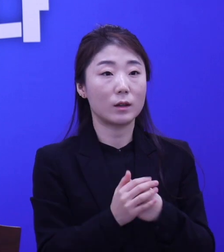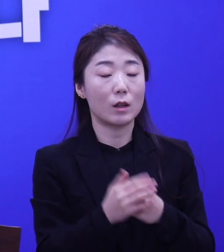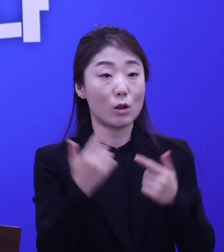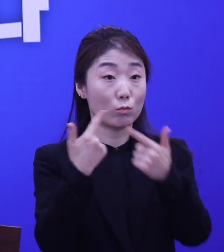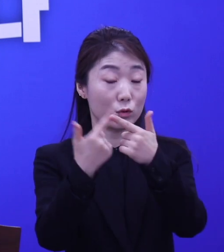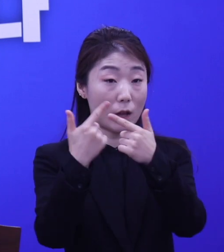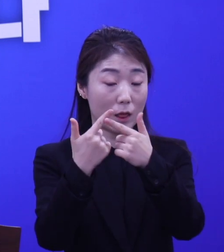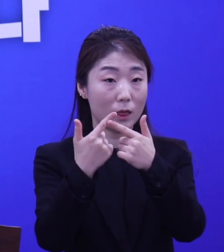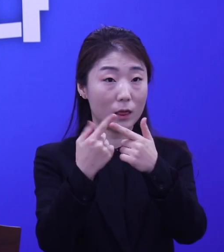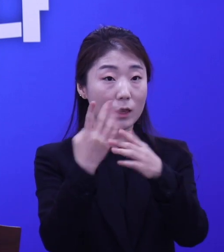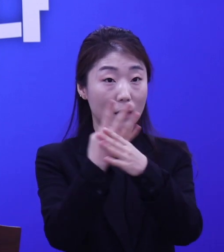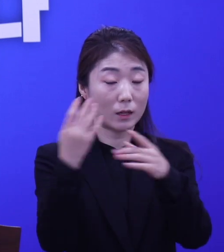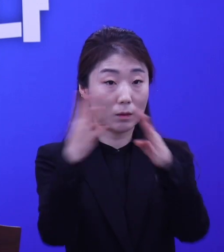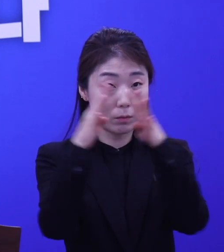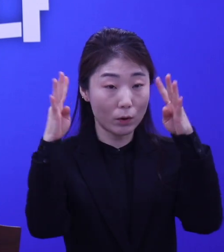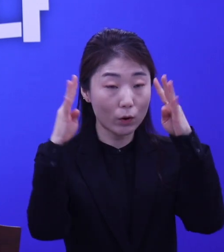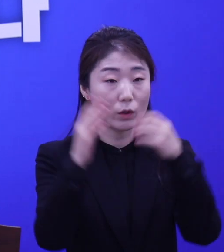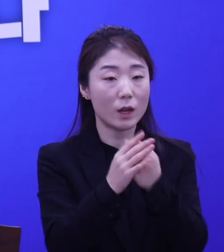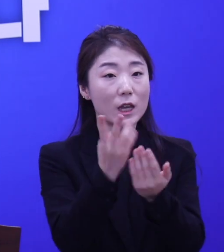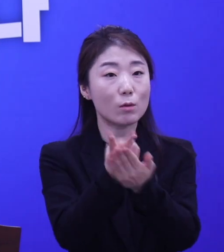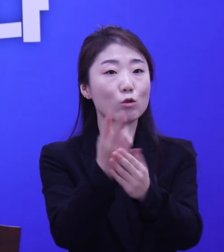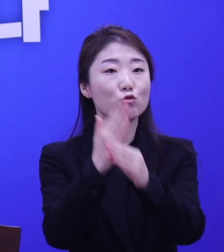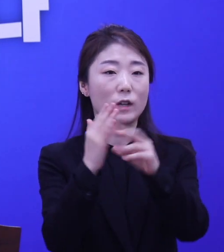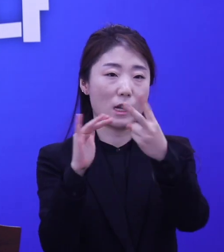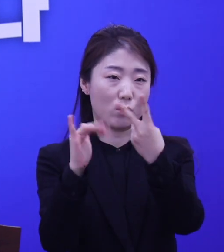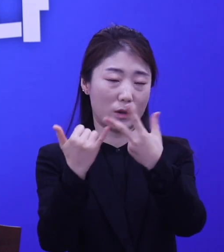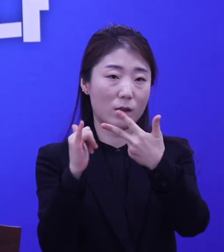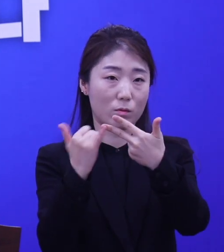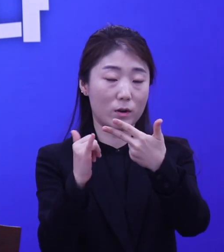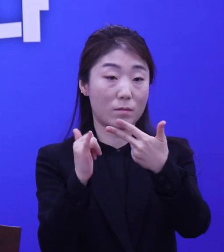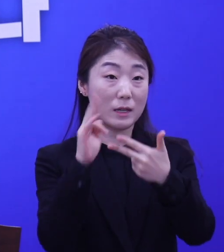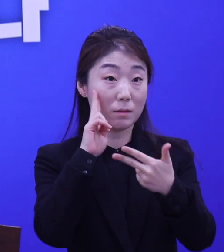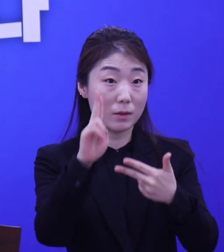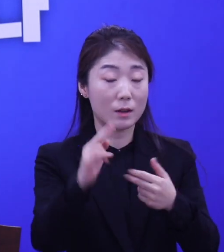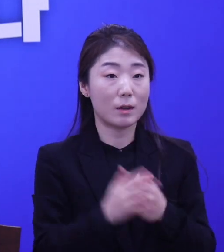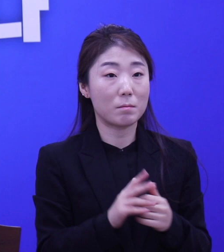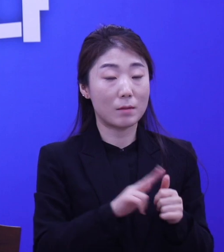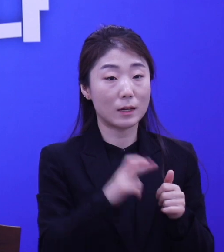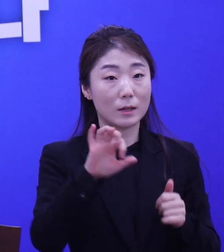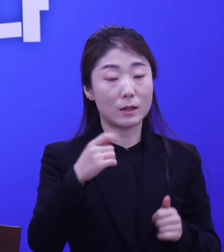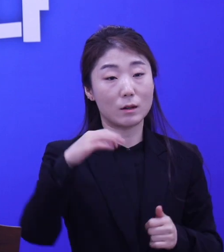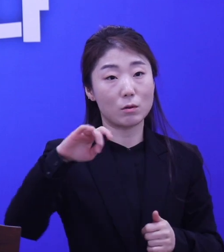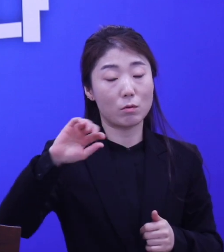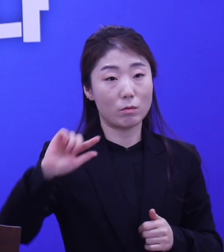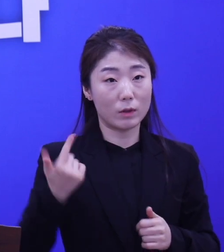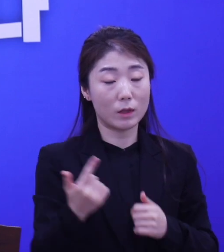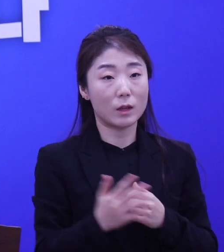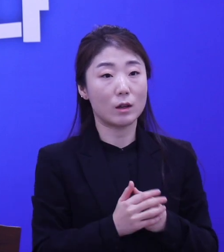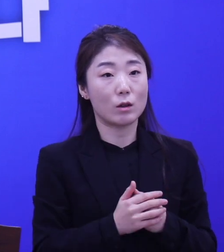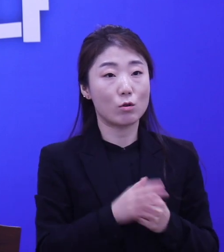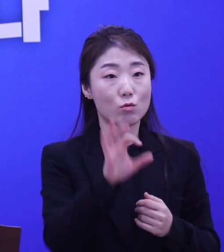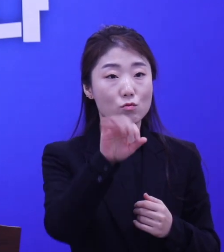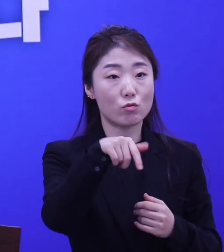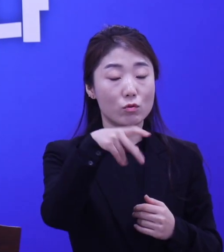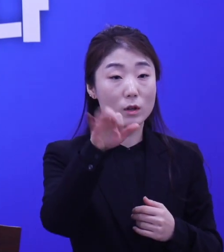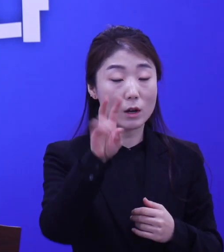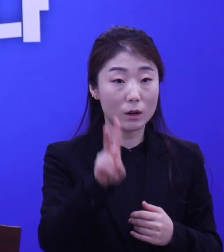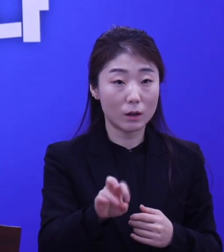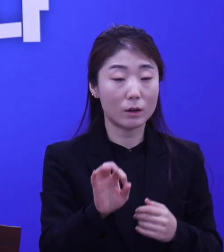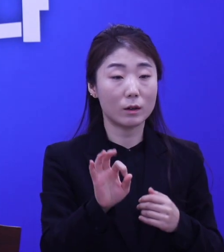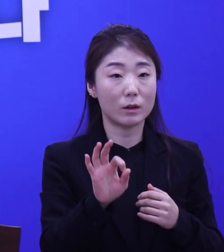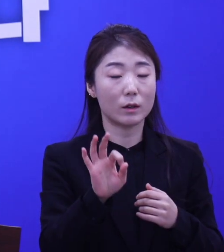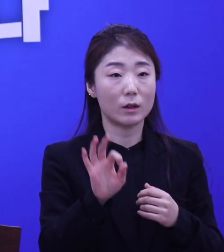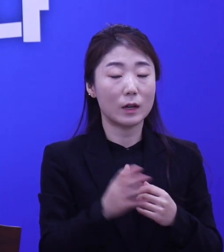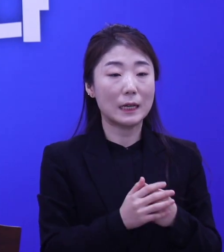양산부산대병원에 입원해 있는 7명입니다. 마산의료원에는 거창 웅양면 관련 경북 김천시